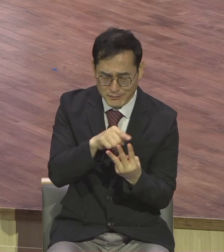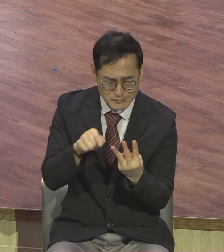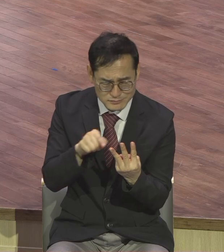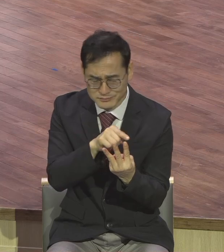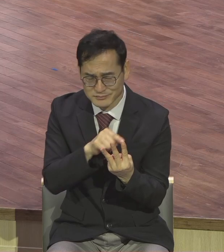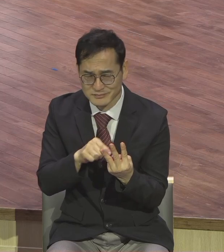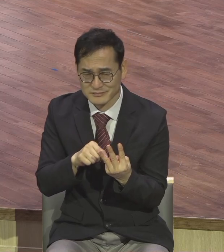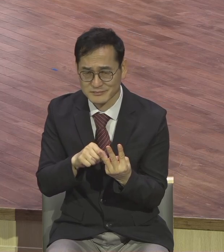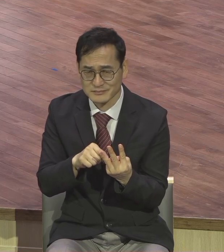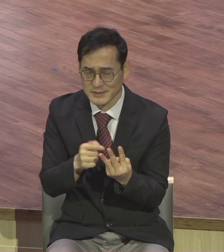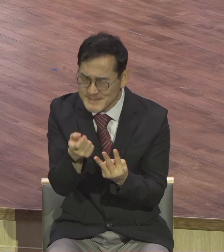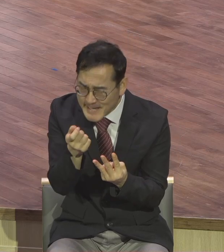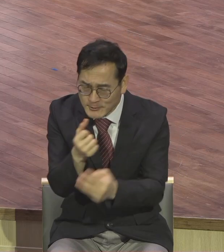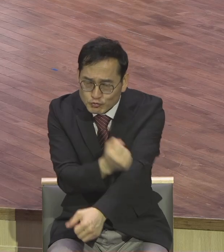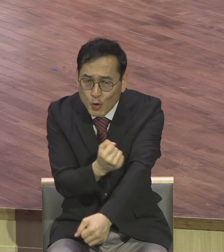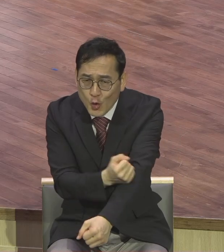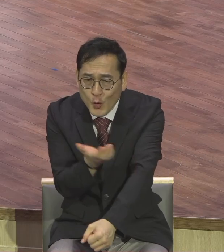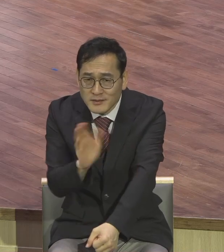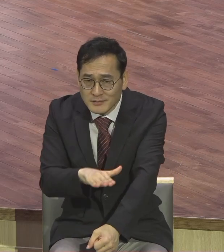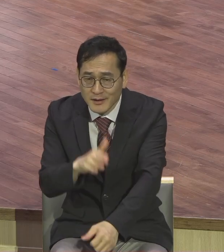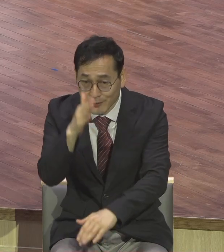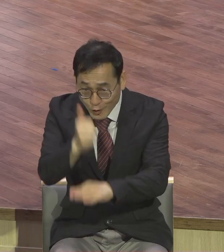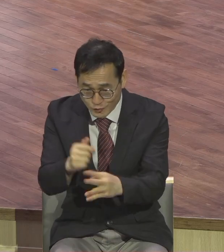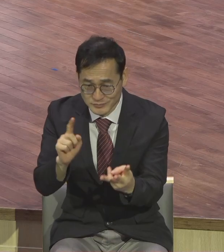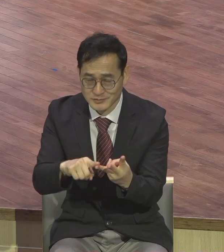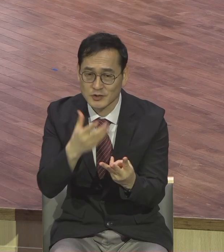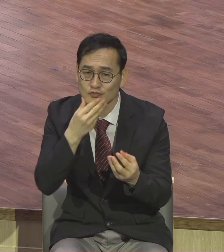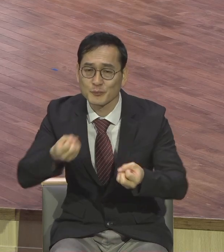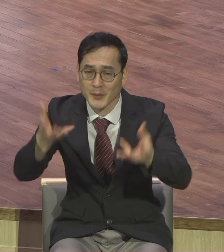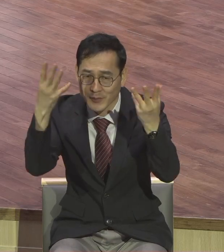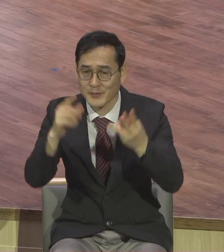하나님이 작은 일 했는데 큰 것으로 채워주세요.